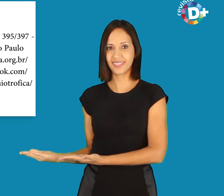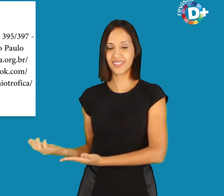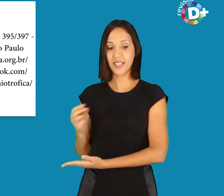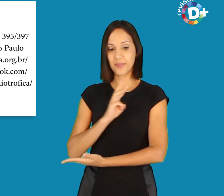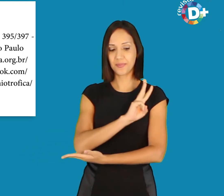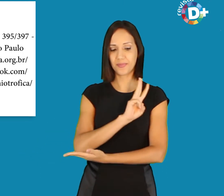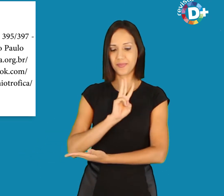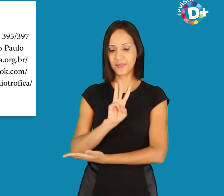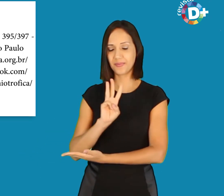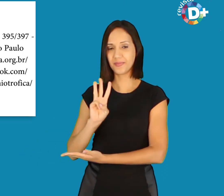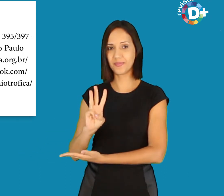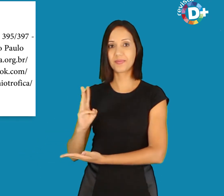paulo site